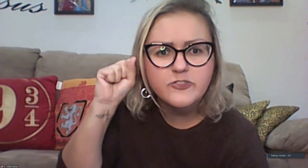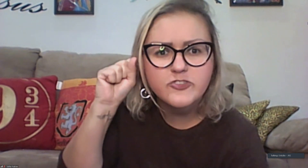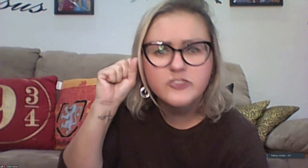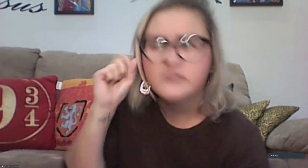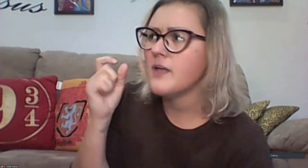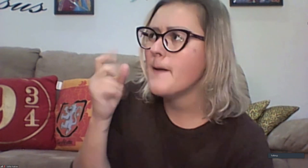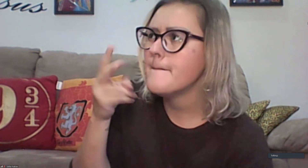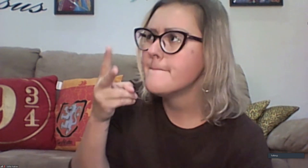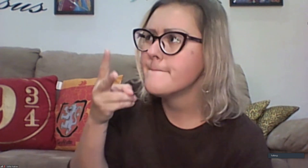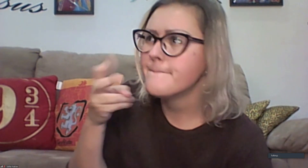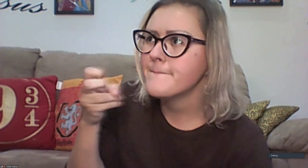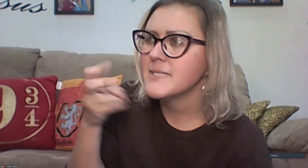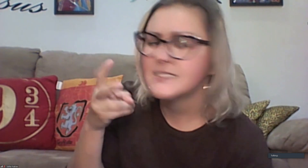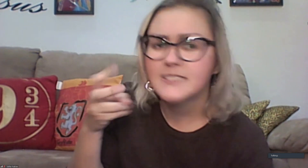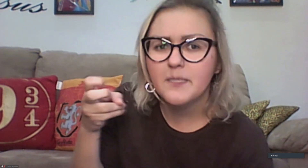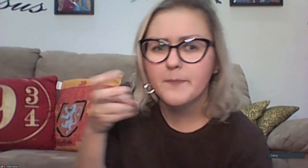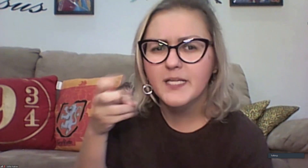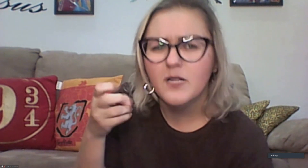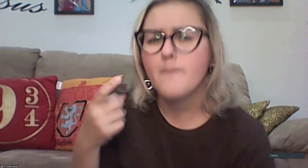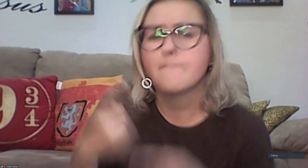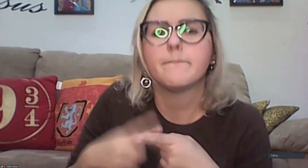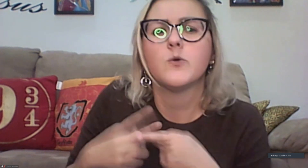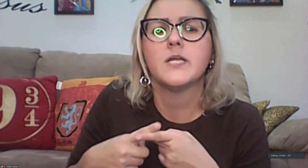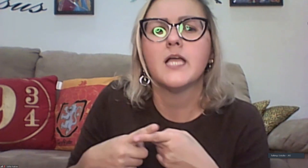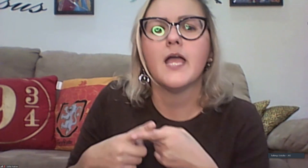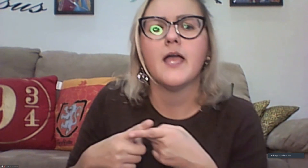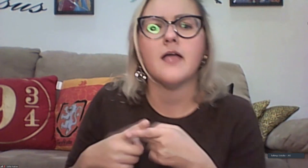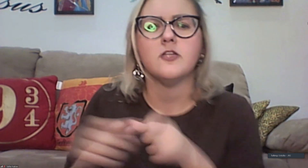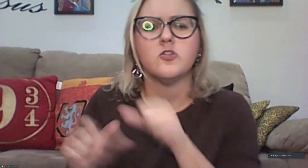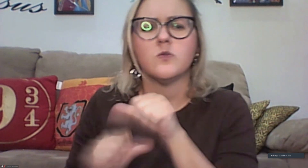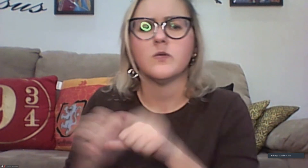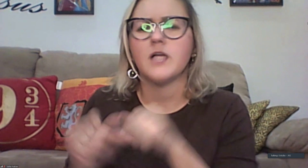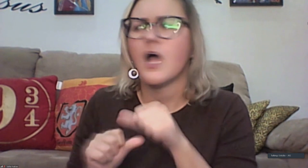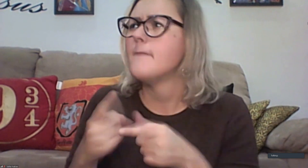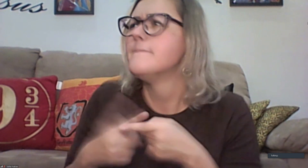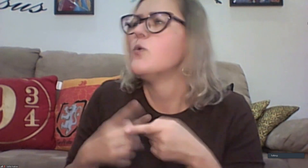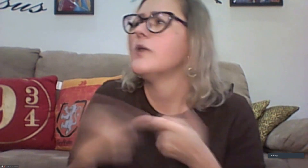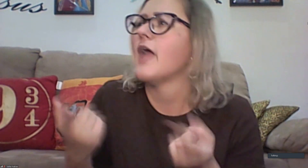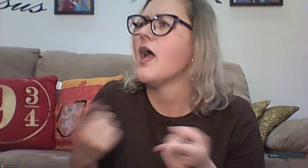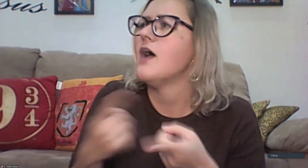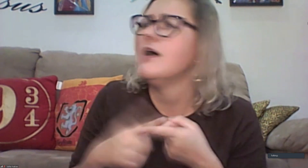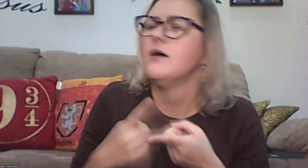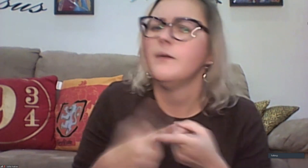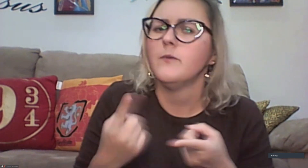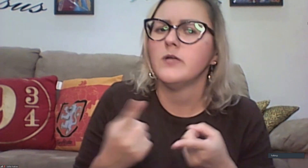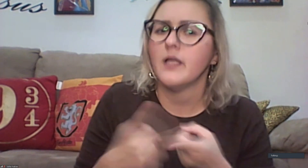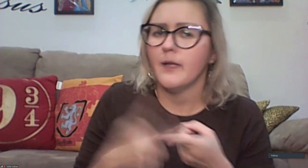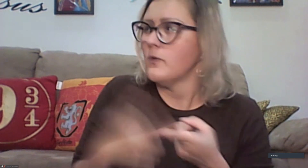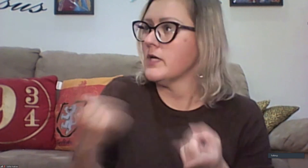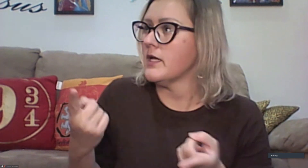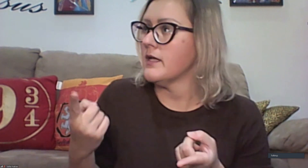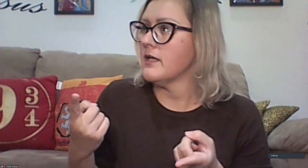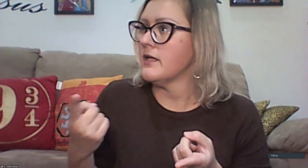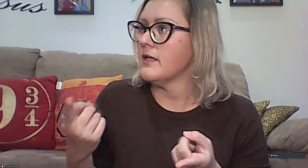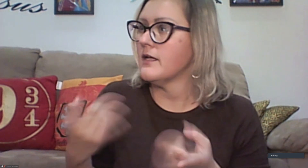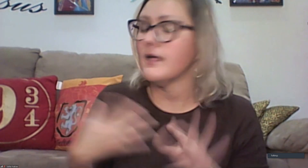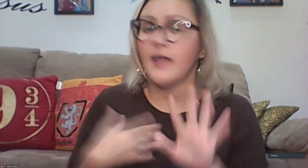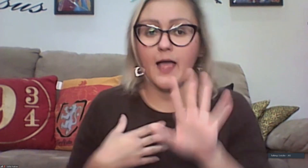Então, os ouvintes puderam perceber que eles conseguiam observar os outros alunos, né? E eles ficaram assim,